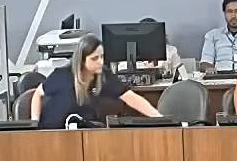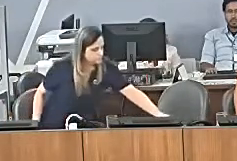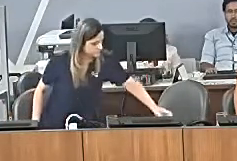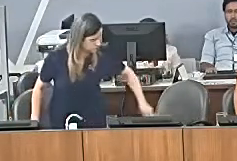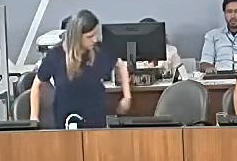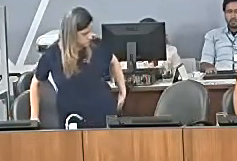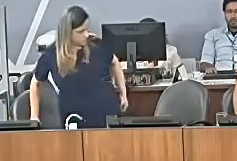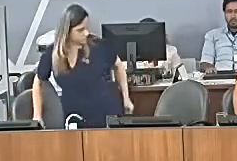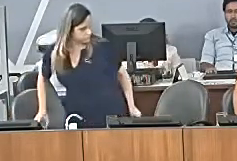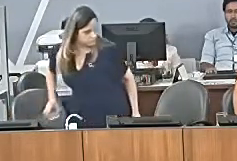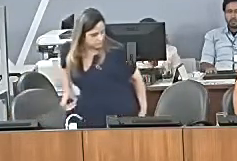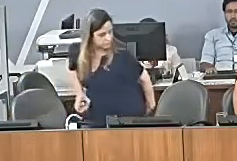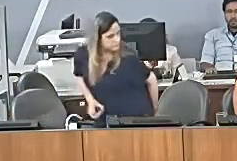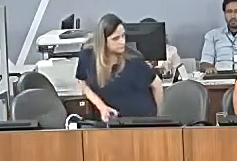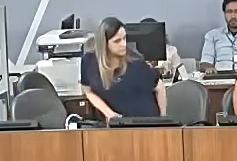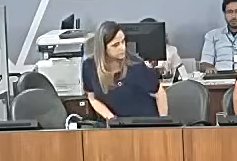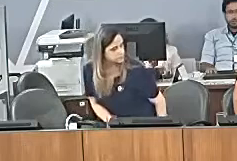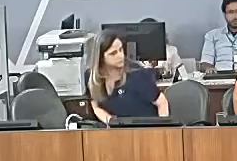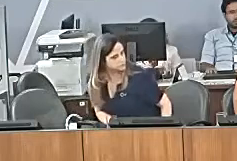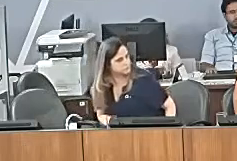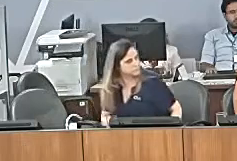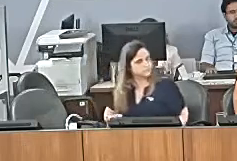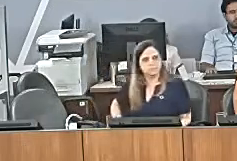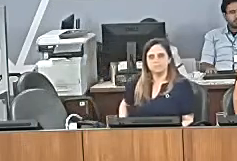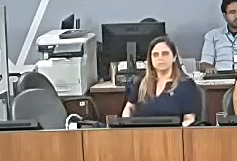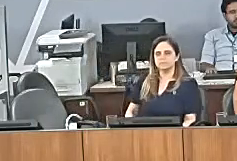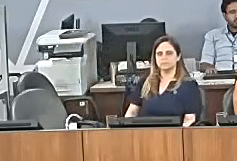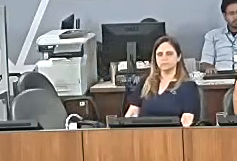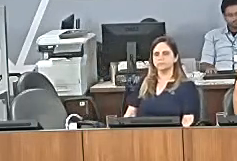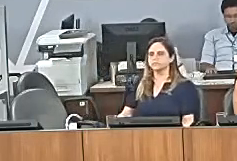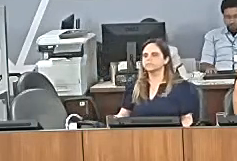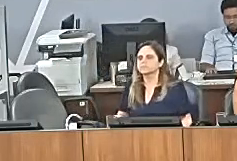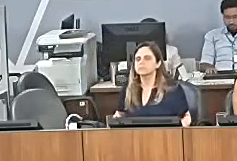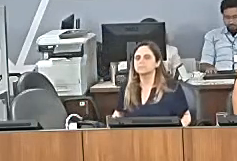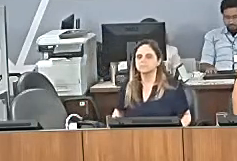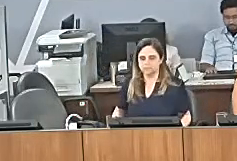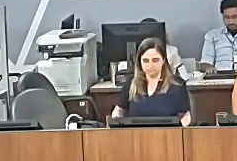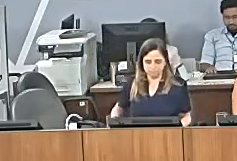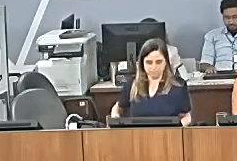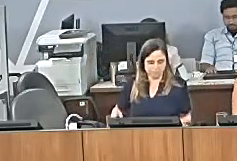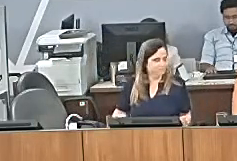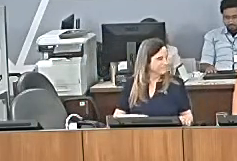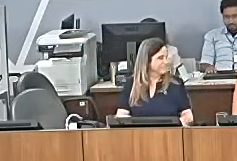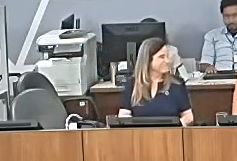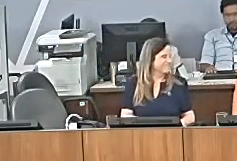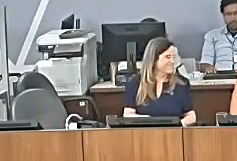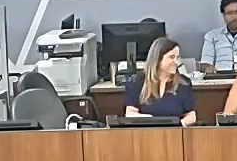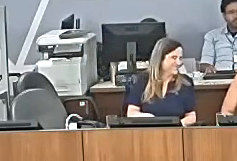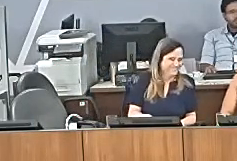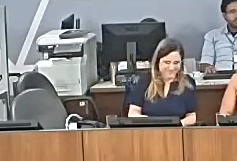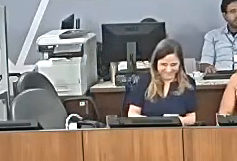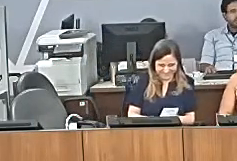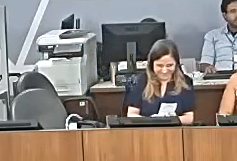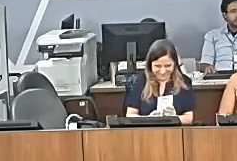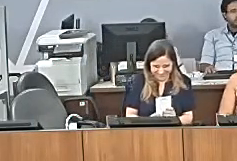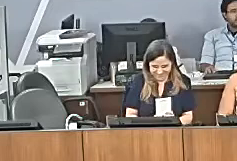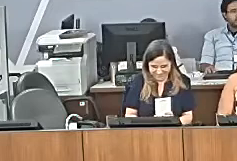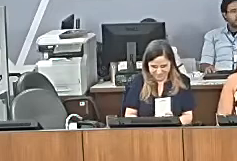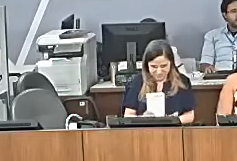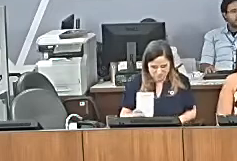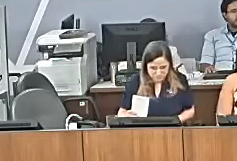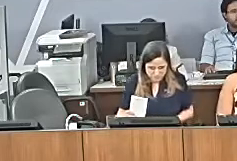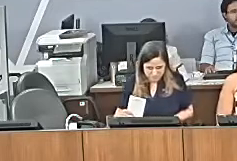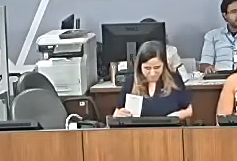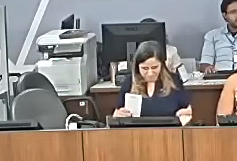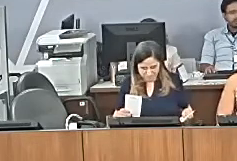e lewis você está coberto de razão e se a gente tem debatido bastante aqui voltamos aqui dos